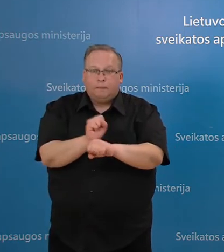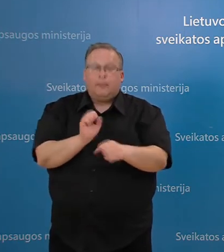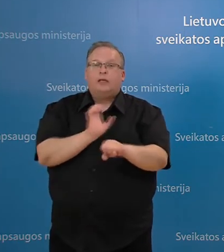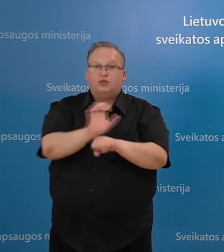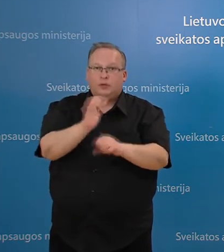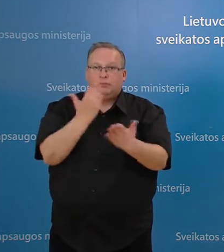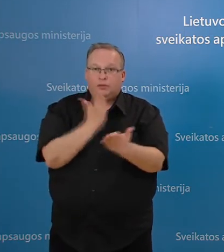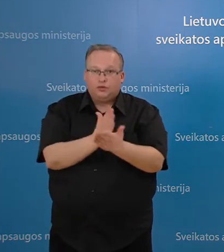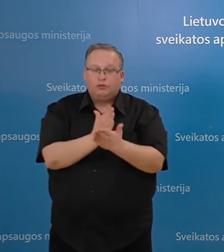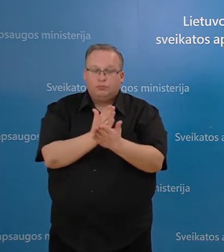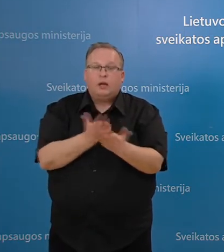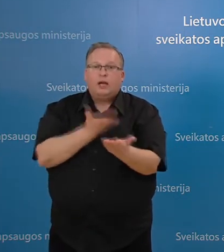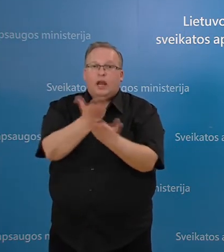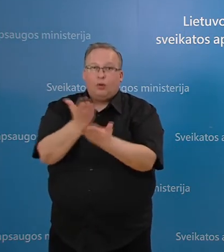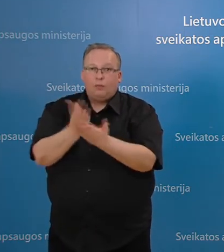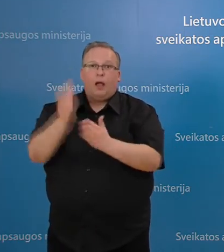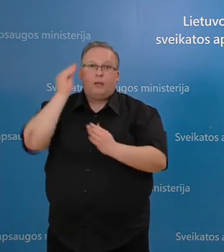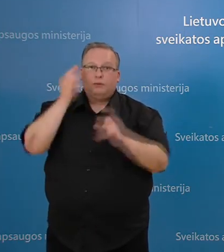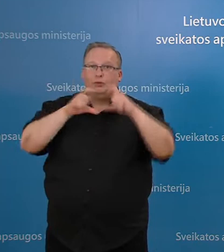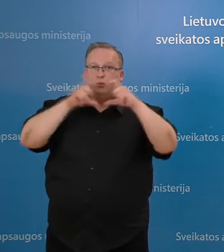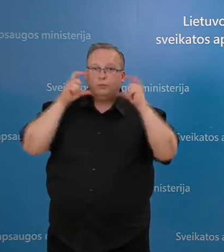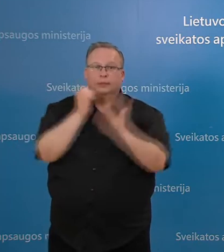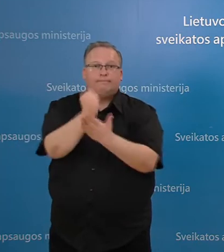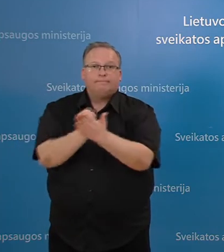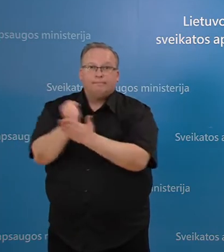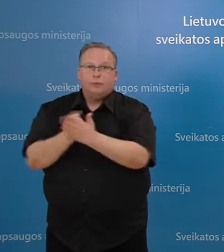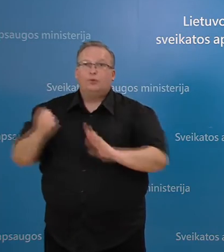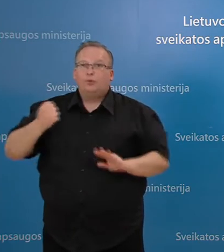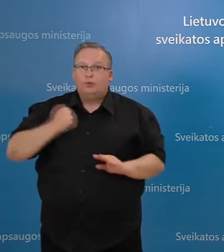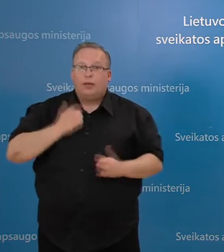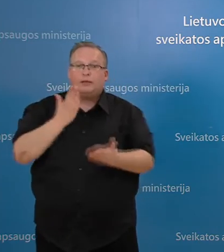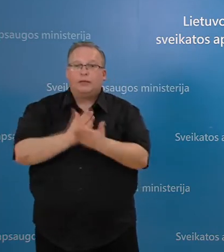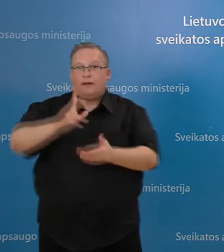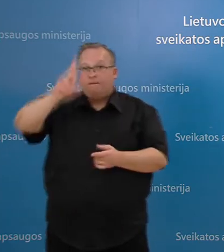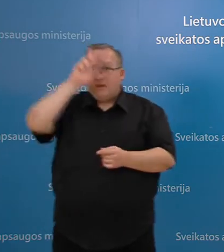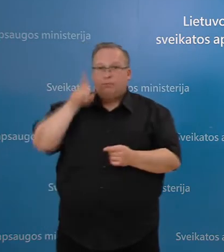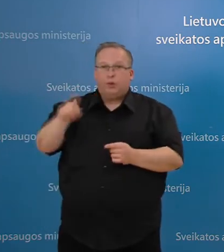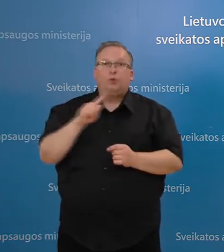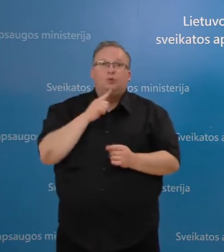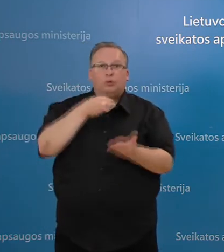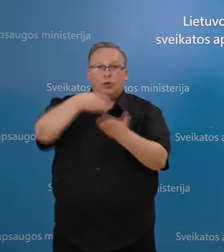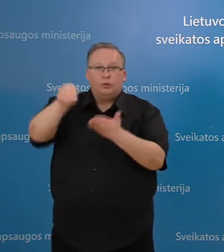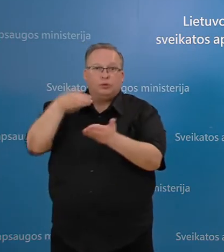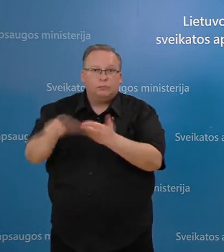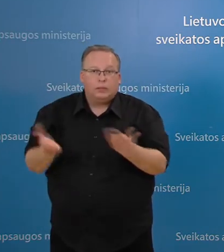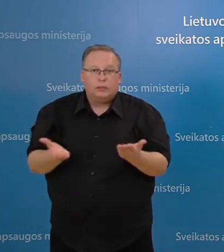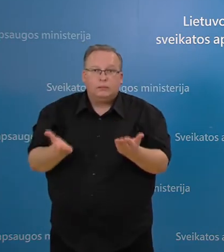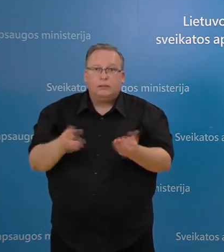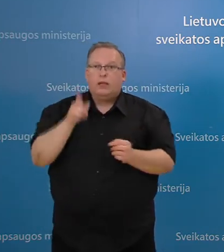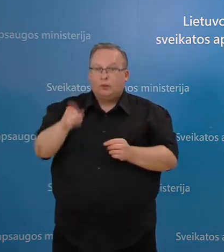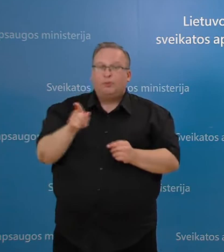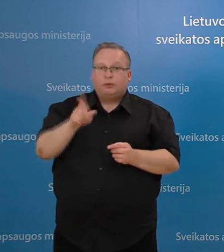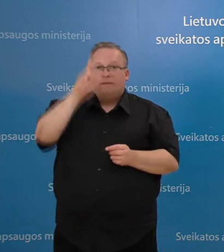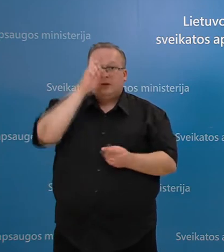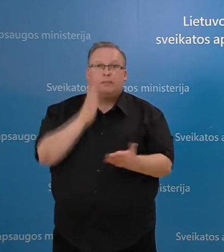yra patariama apsirūpinti asmens apsaugos priemonėmis, nes na, yra šalių, kur jos sunkiai prieinamos, nesvarbu, kad tos šalis